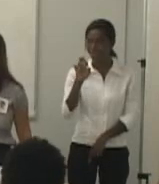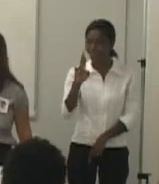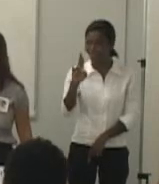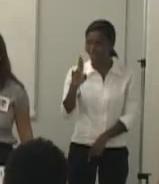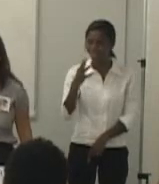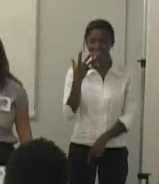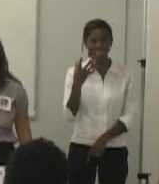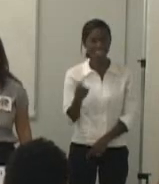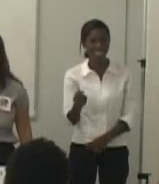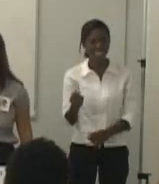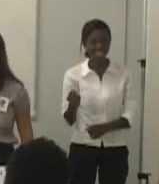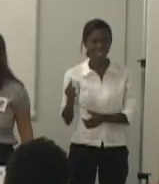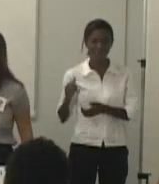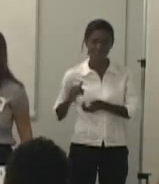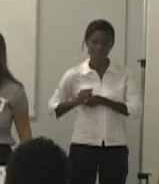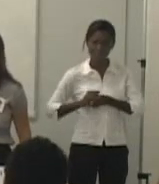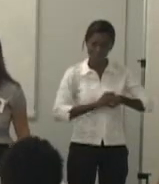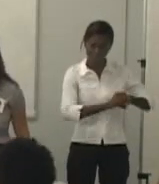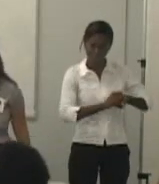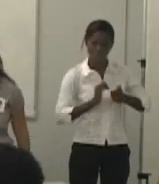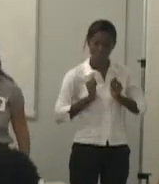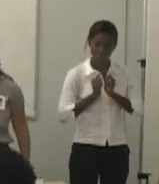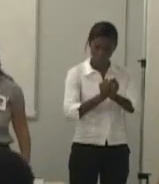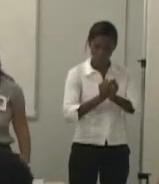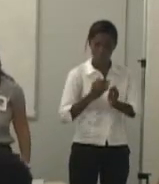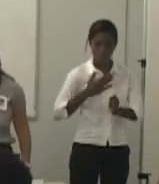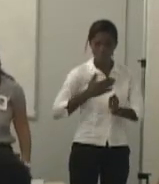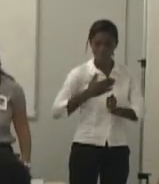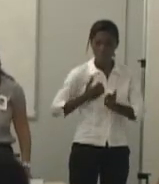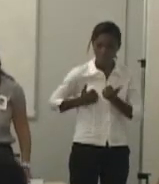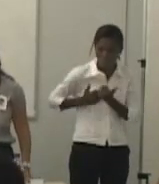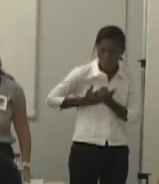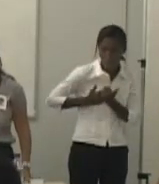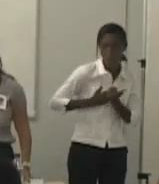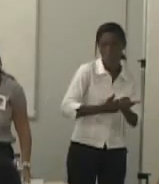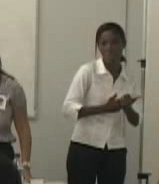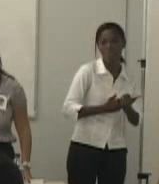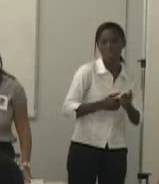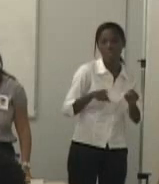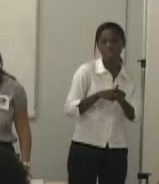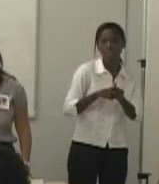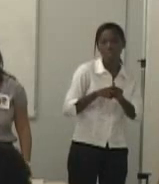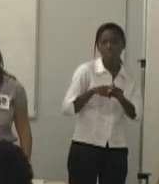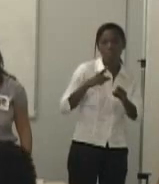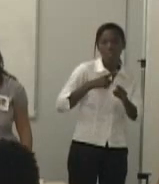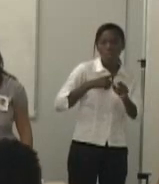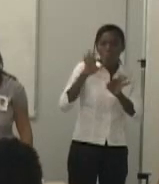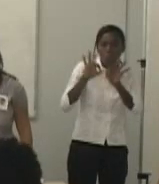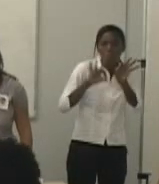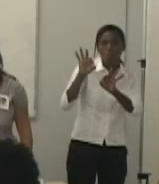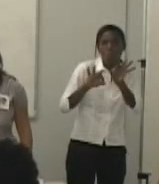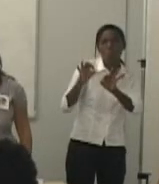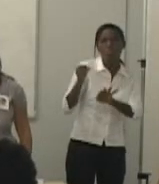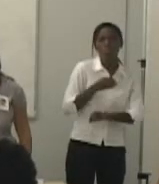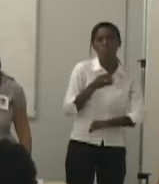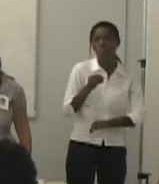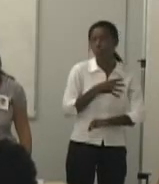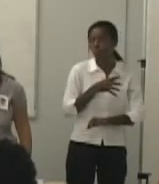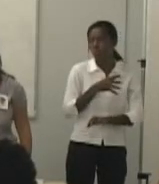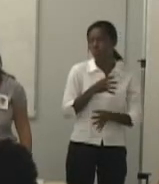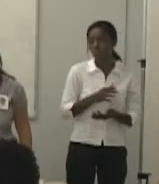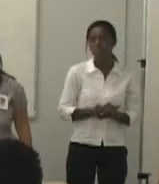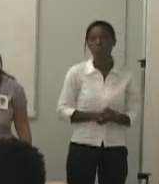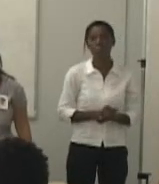andar de mãos dadas conosco com toda a equipe que vem construindo um projeto novo eh